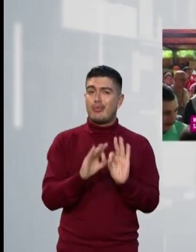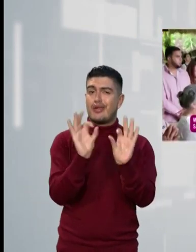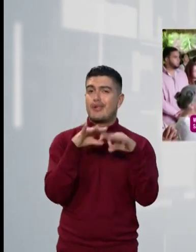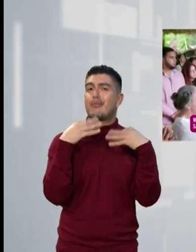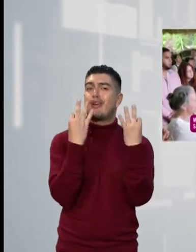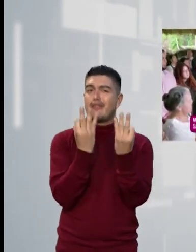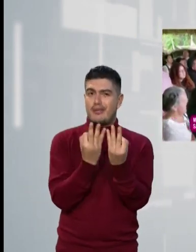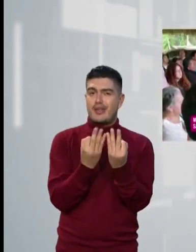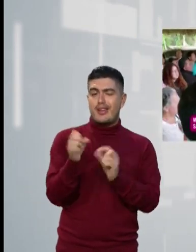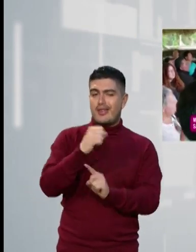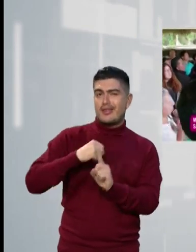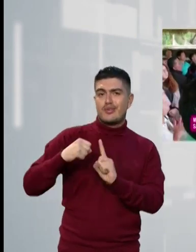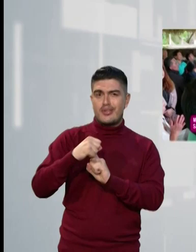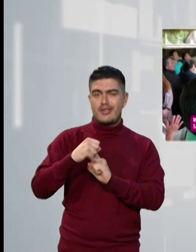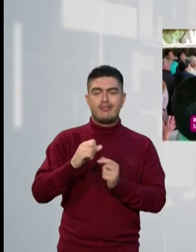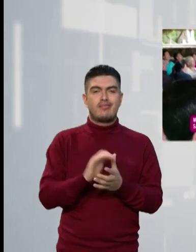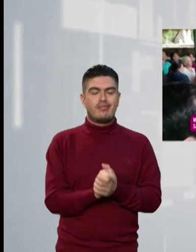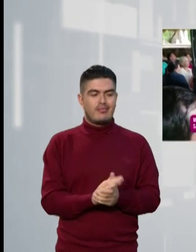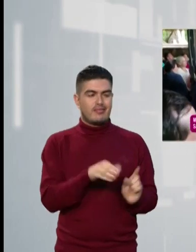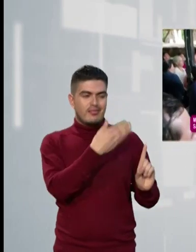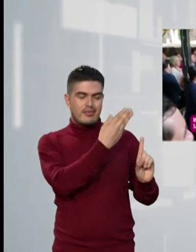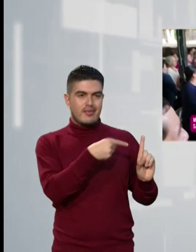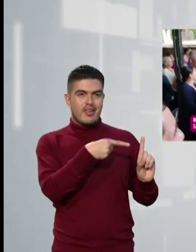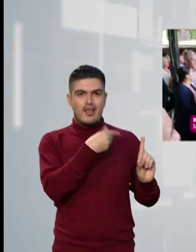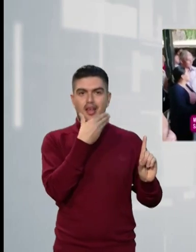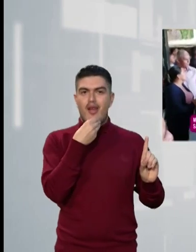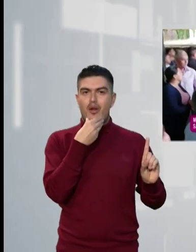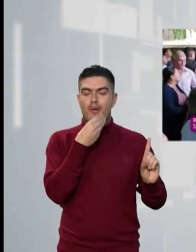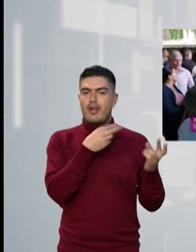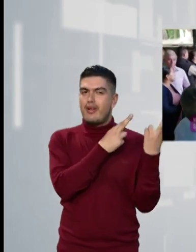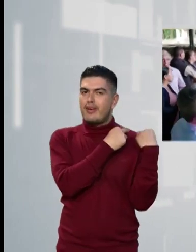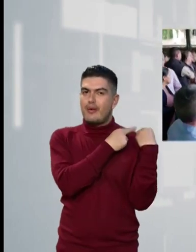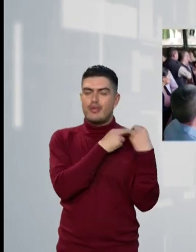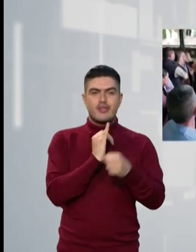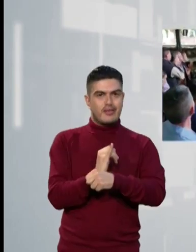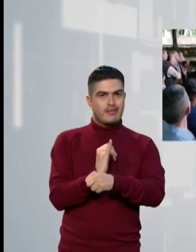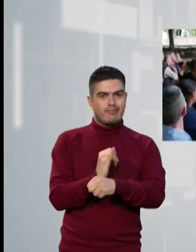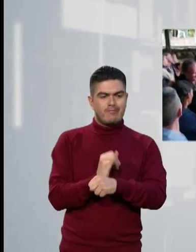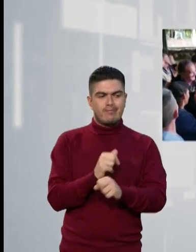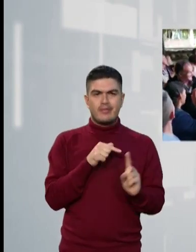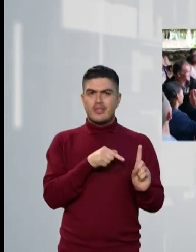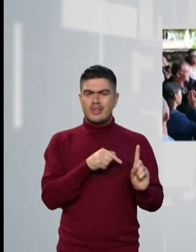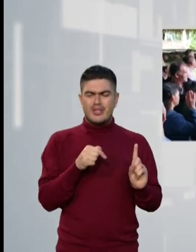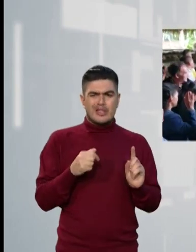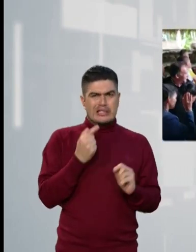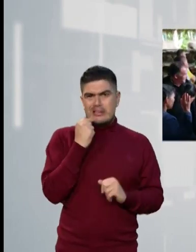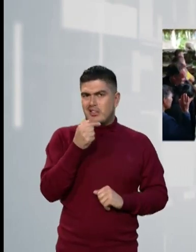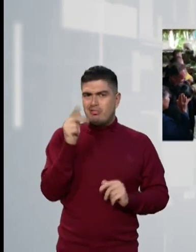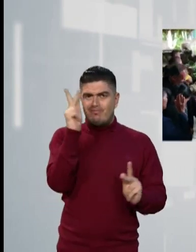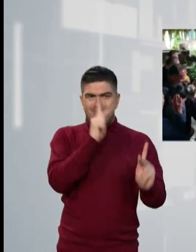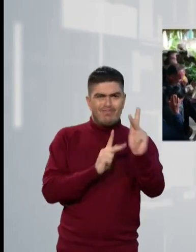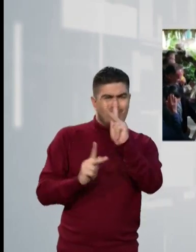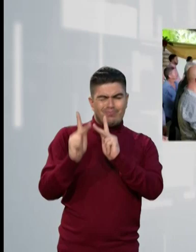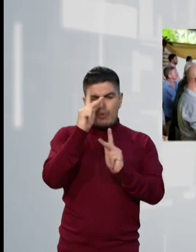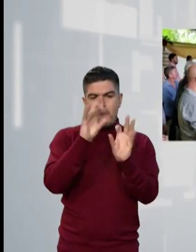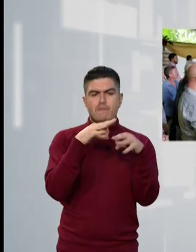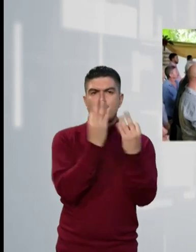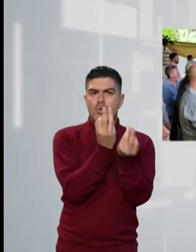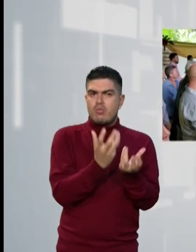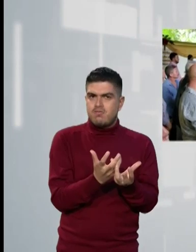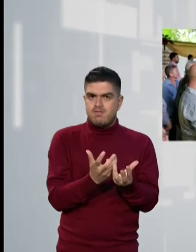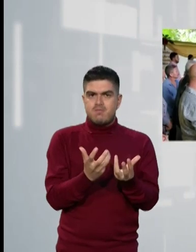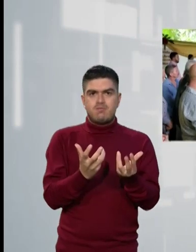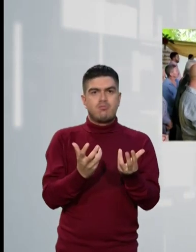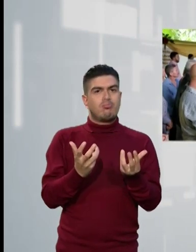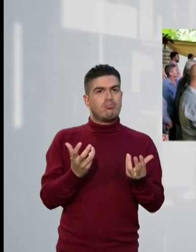sociedad Óscar Torres coordinador de la pastoral familiar expresó su preocupación por tanta desintegración familiar y